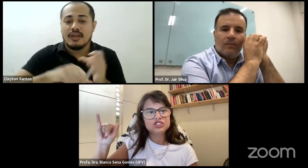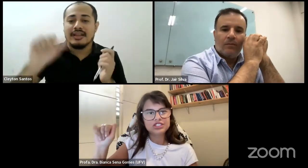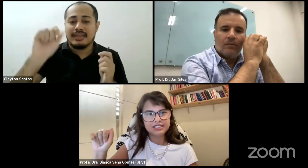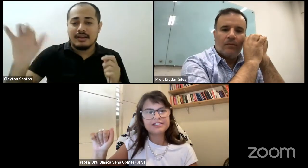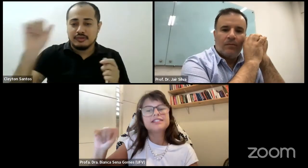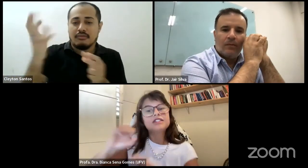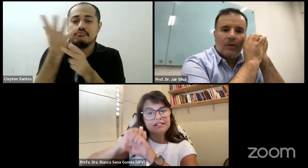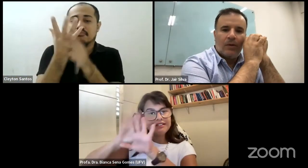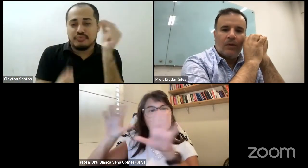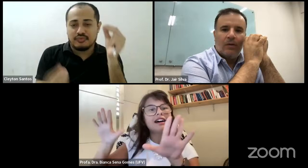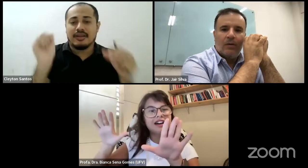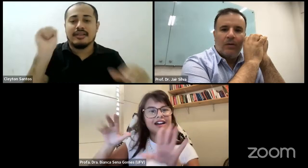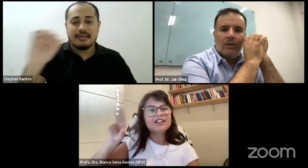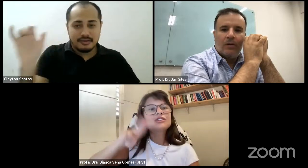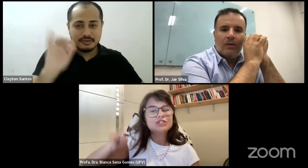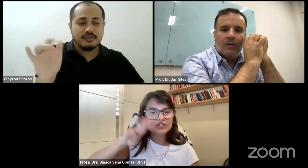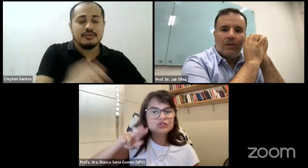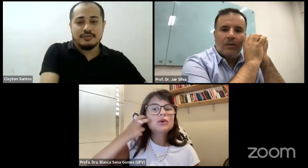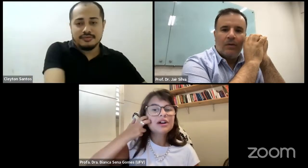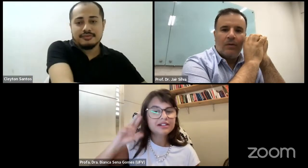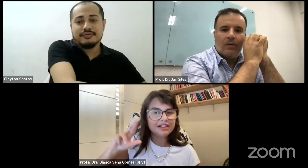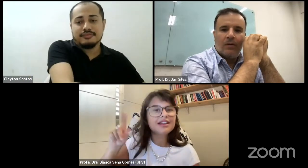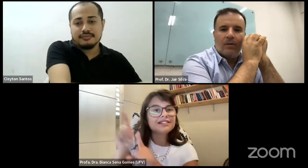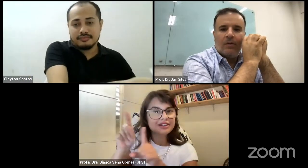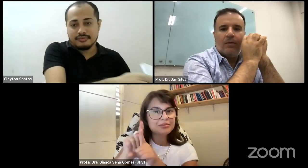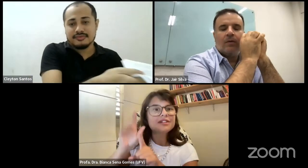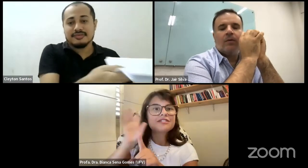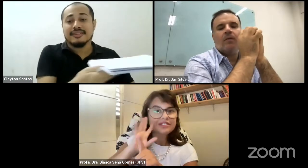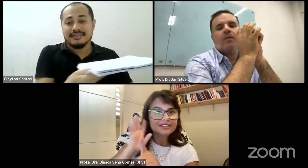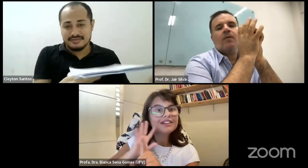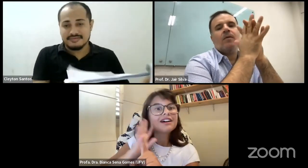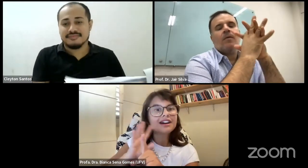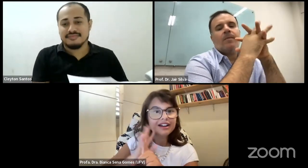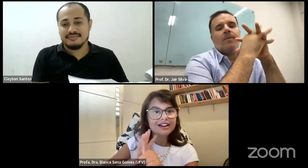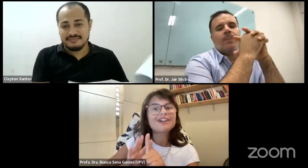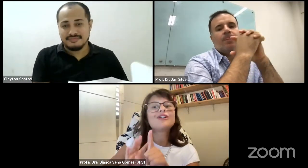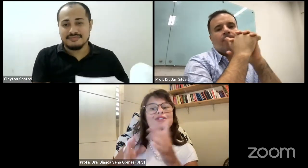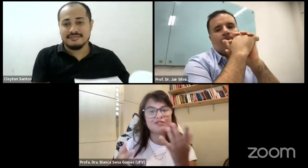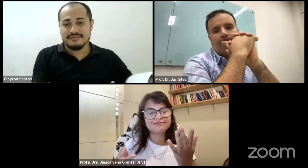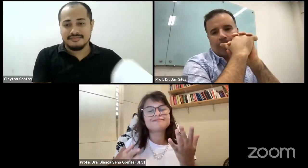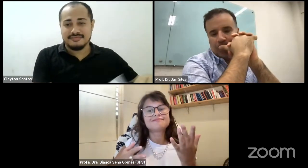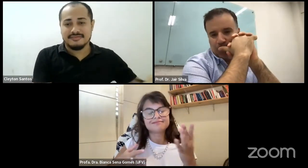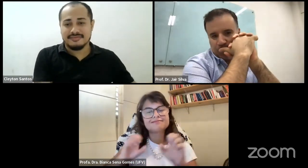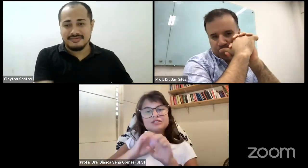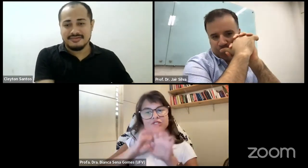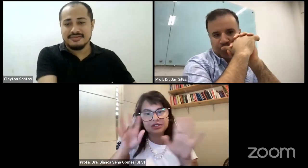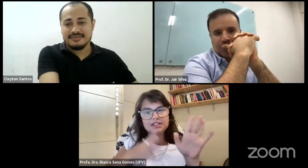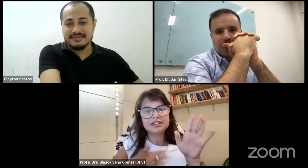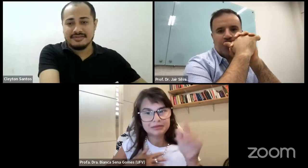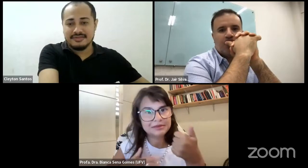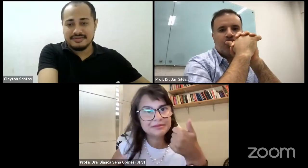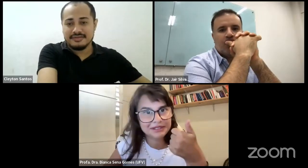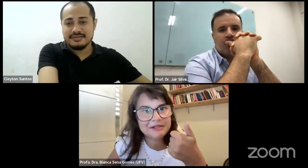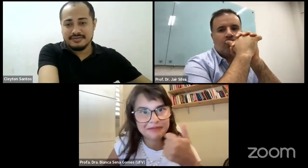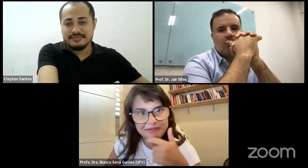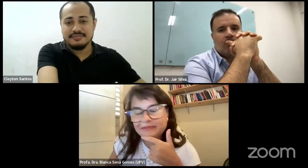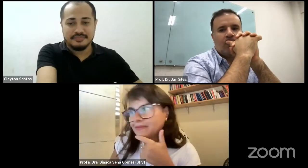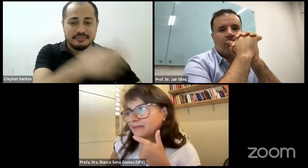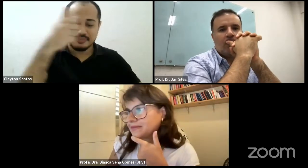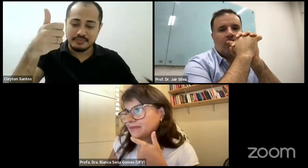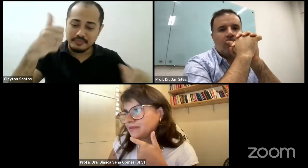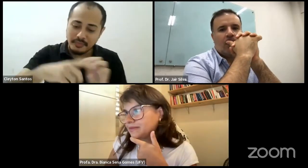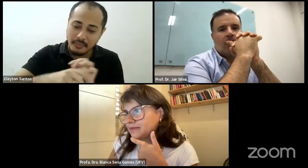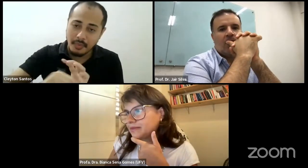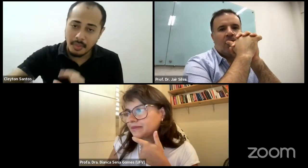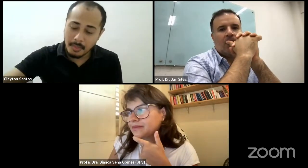E aí, quando você traz a terceira categoria, que é sobre datilologia, você traz isso de forma bem clara, inclusive. Você coloca, né, toda a sua